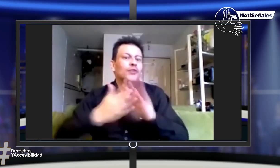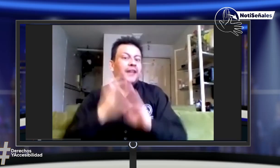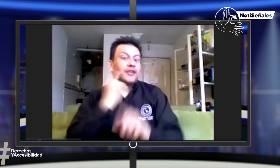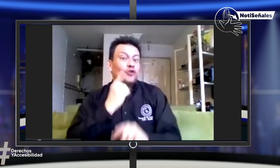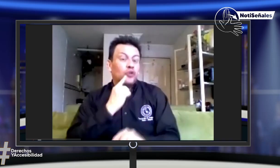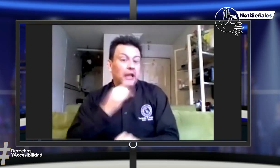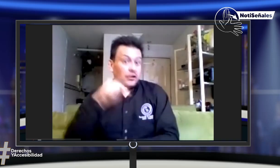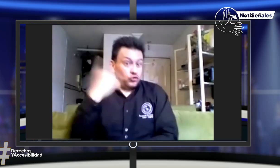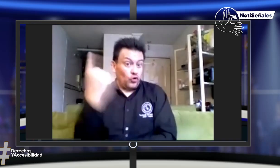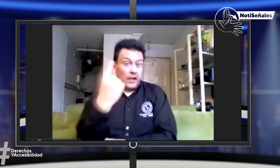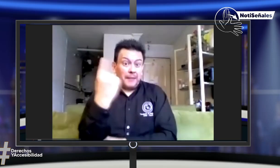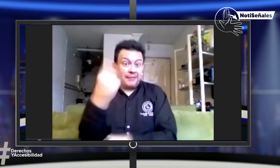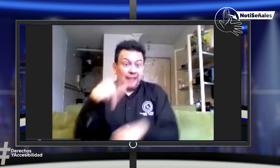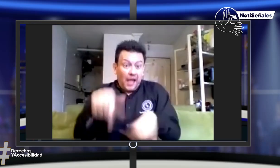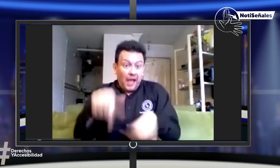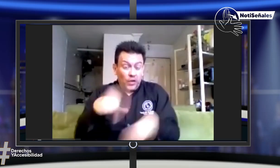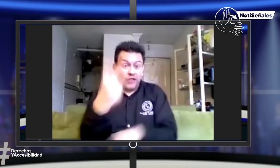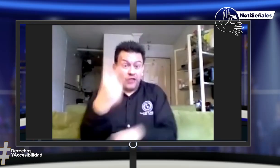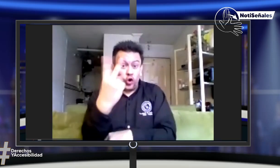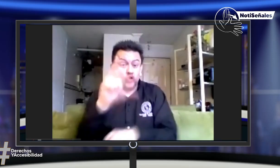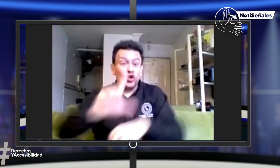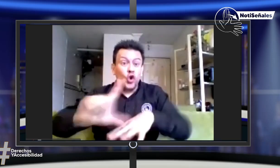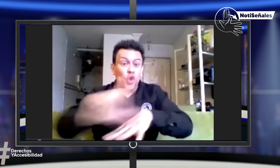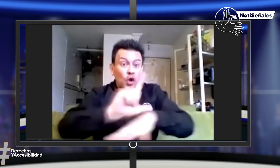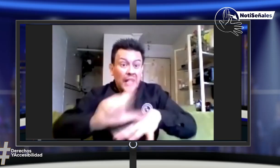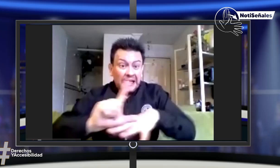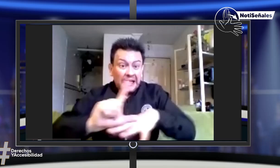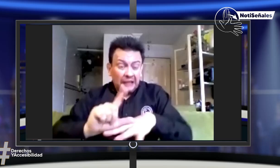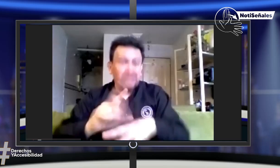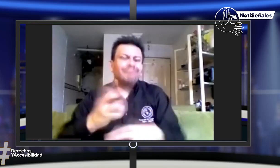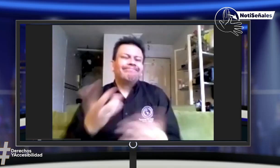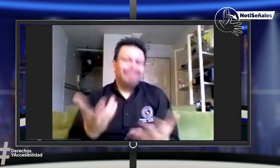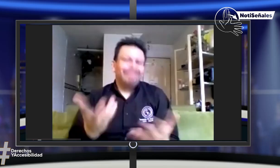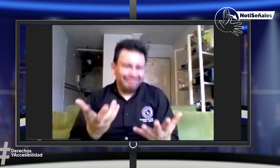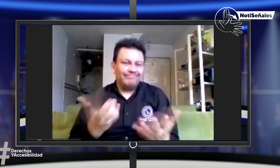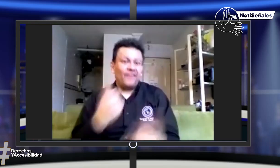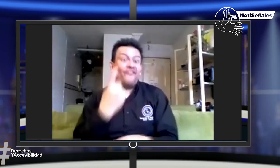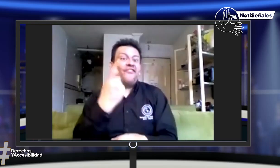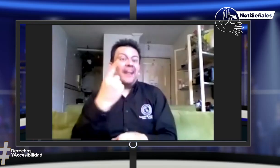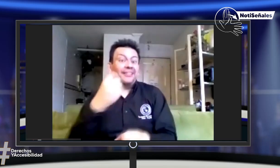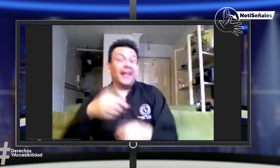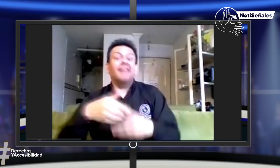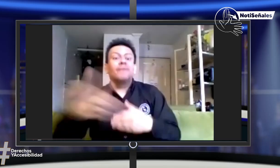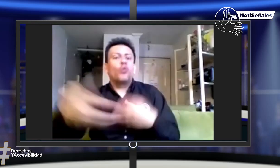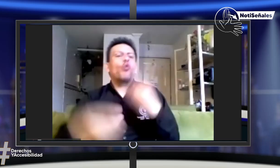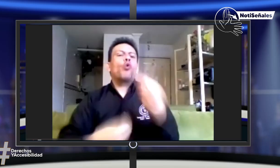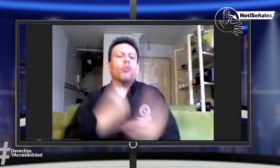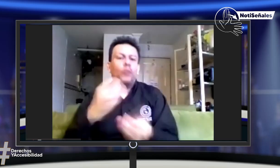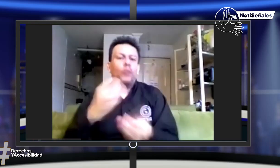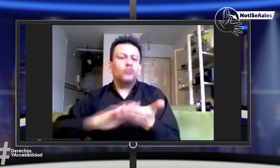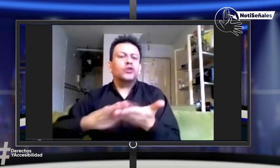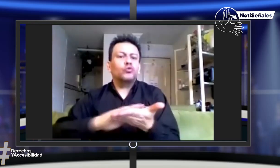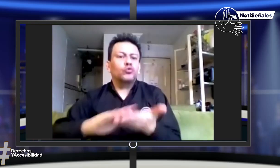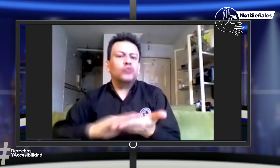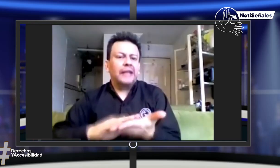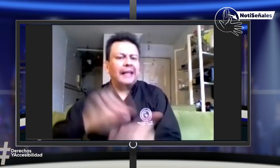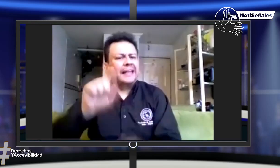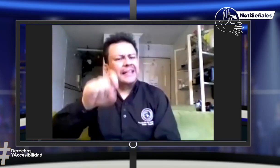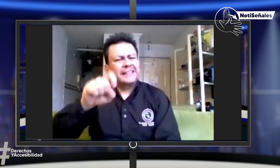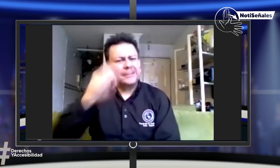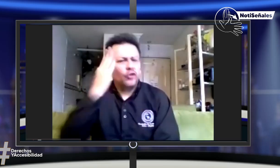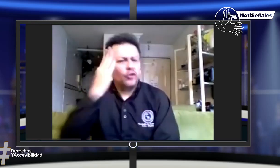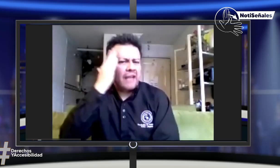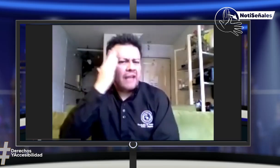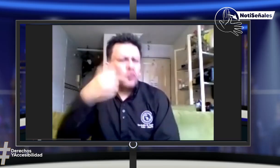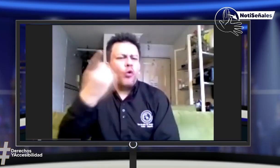la participación en estos espacios. Ahorita en dos localidades son las únicas que cuentan con